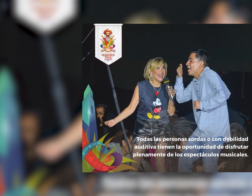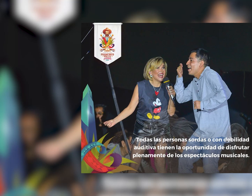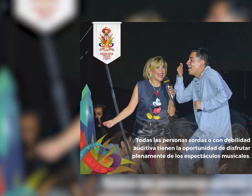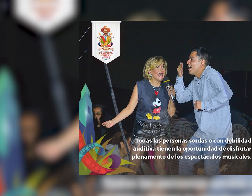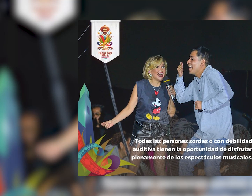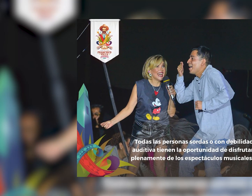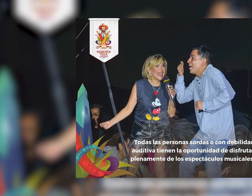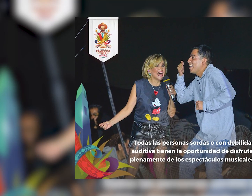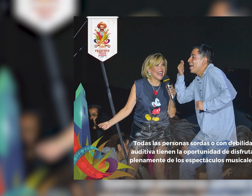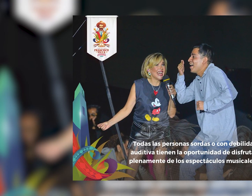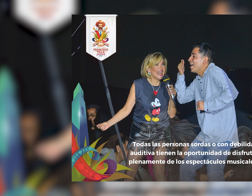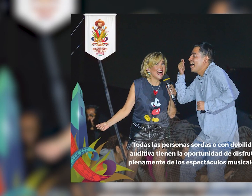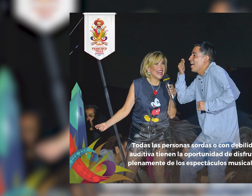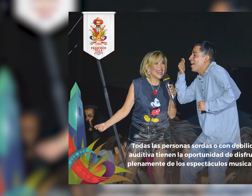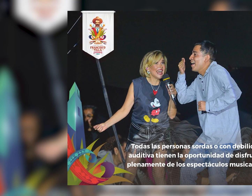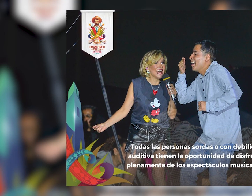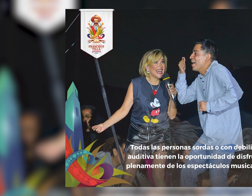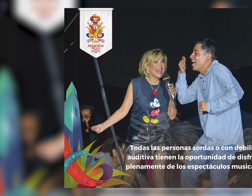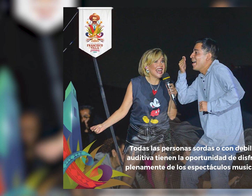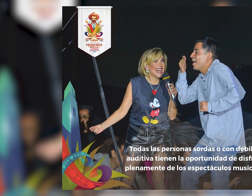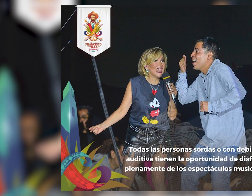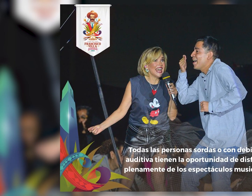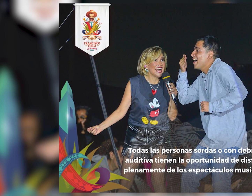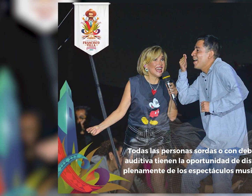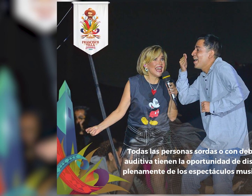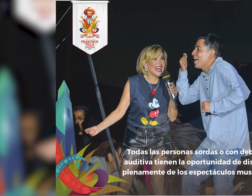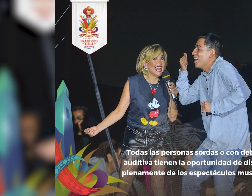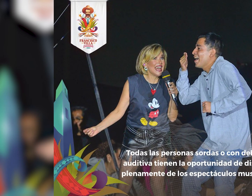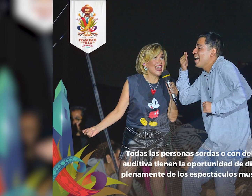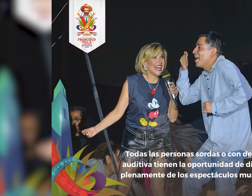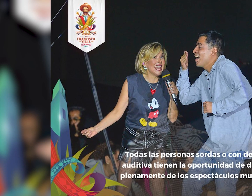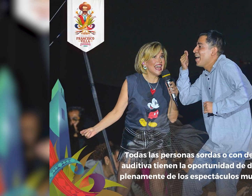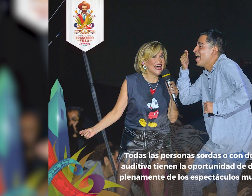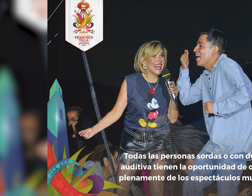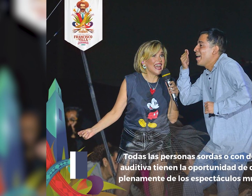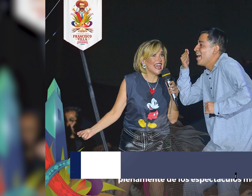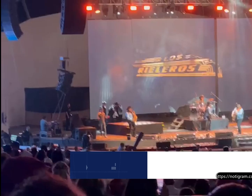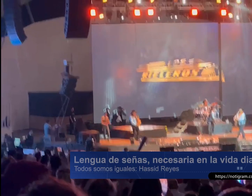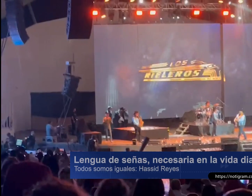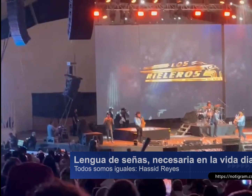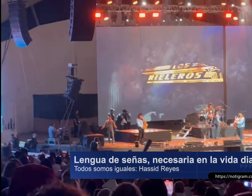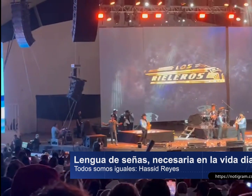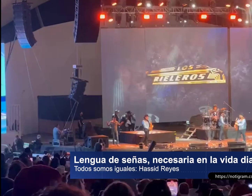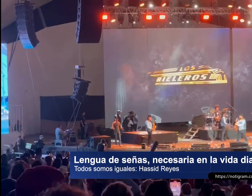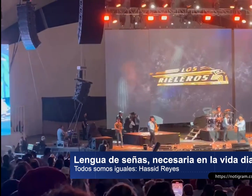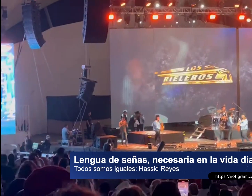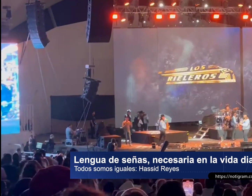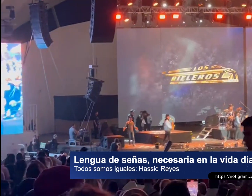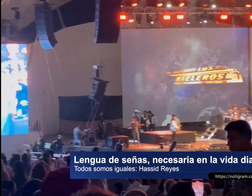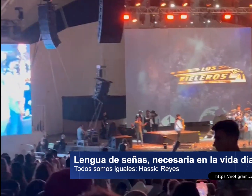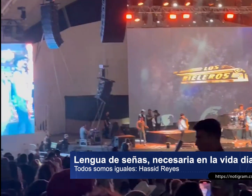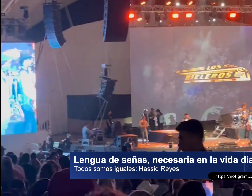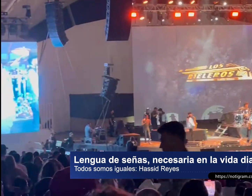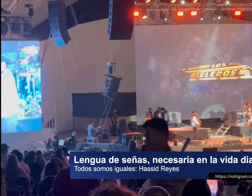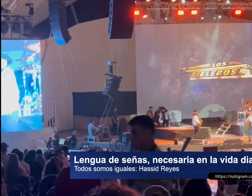El agradecimiento de los artistas ayuda mucho a concientizar sobre la importancia de manejar la lengua de señas. El hecho de que lo manifiesten en una red